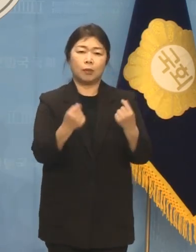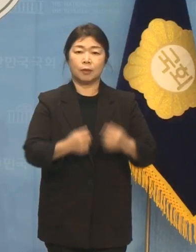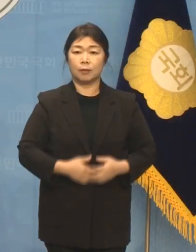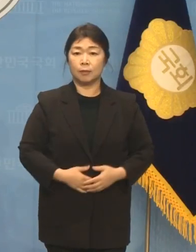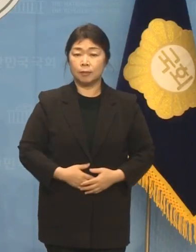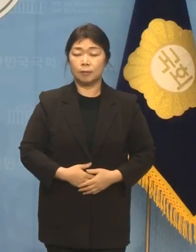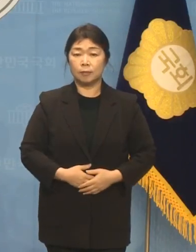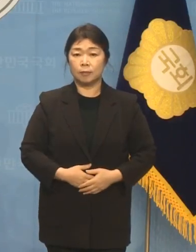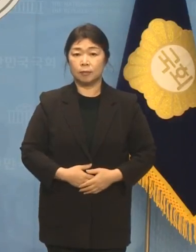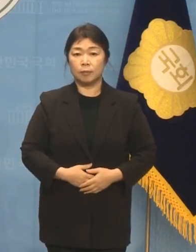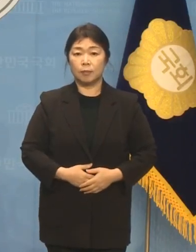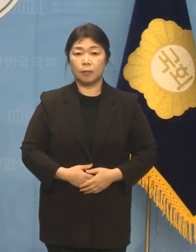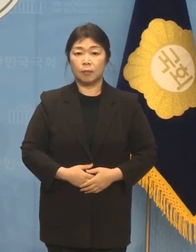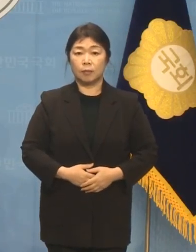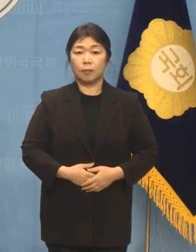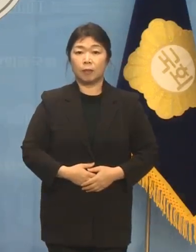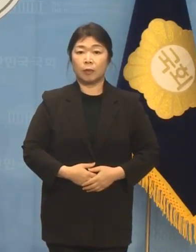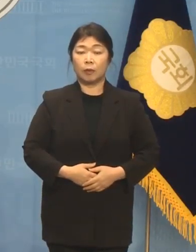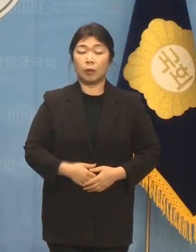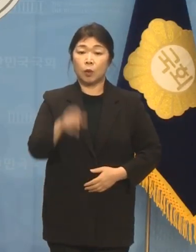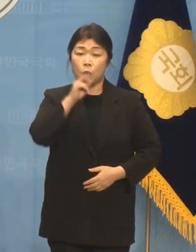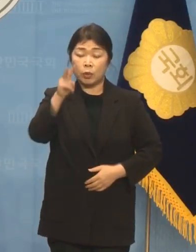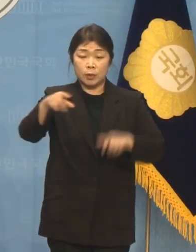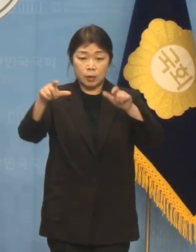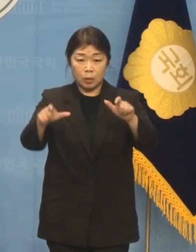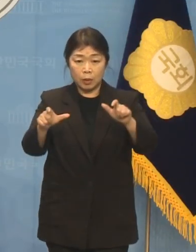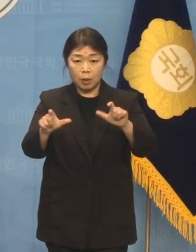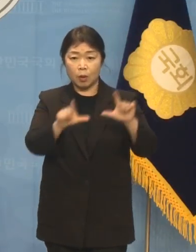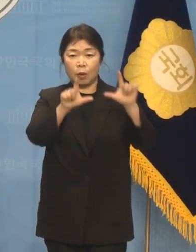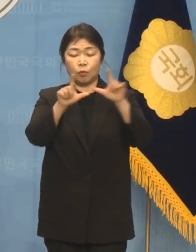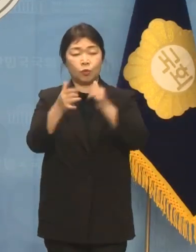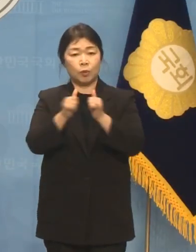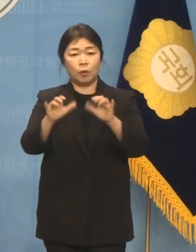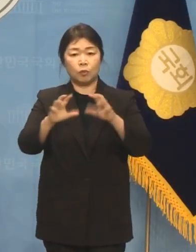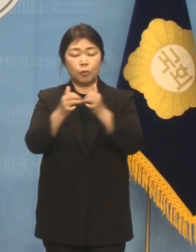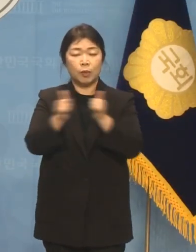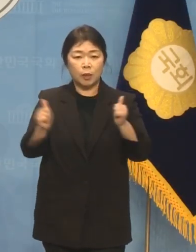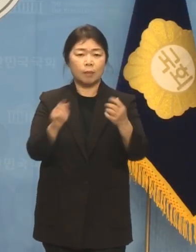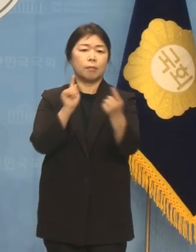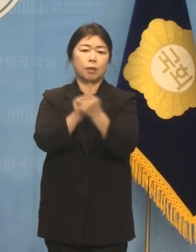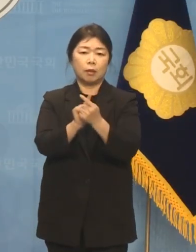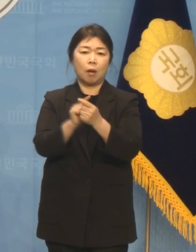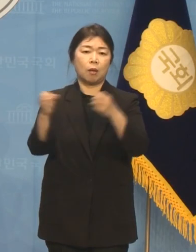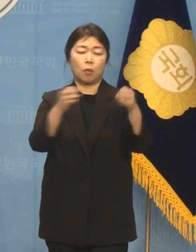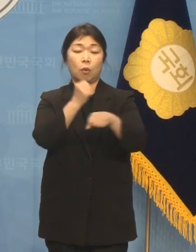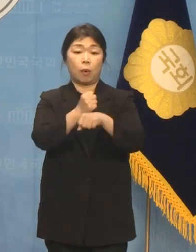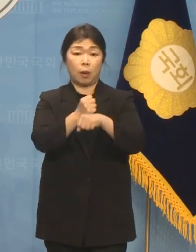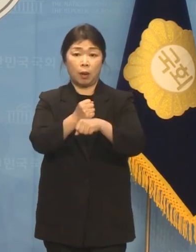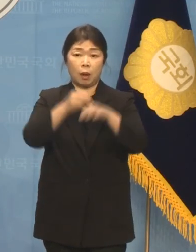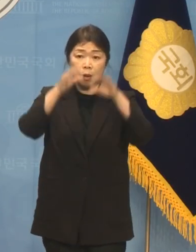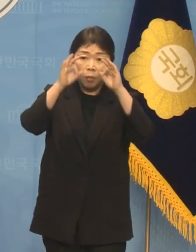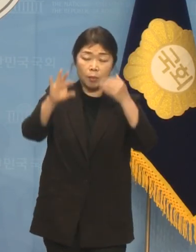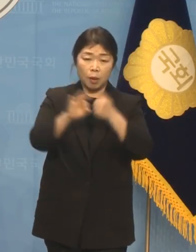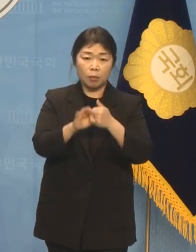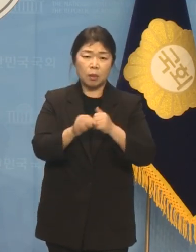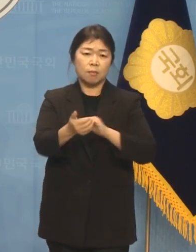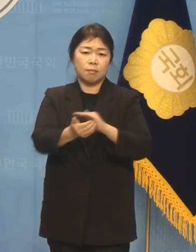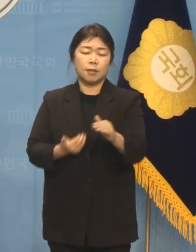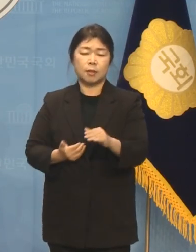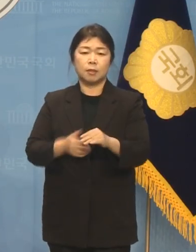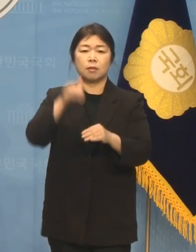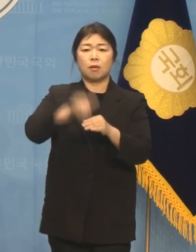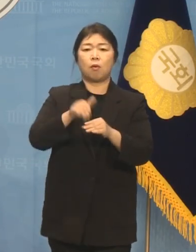윤성 대통령이 용인지역 민생 토론회가 또다시 사전 선거운동 관권선거